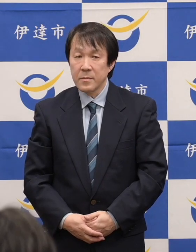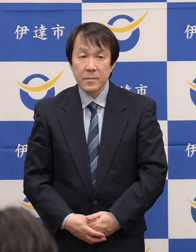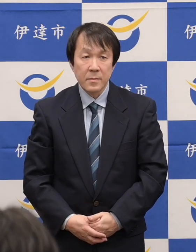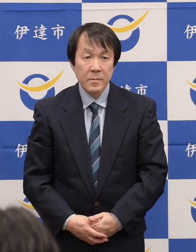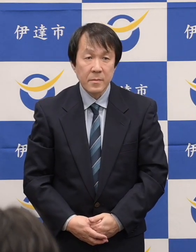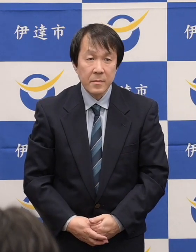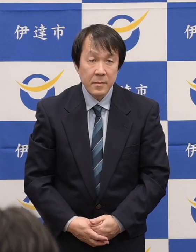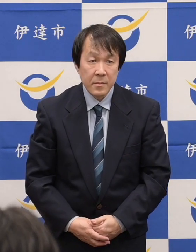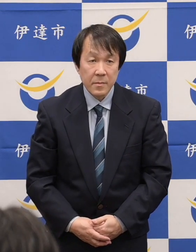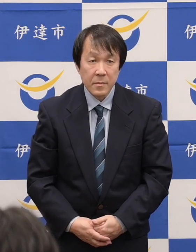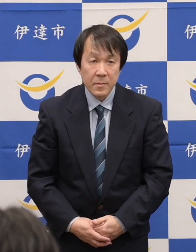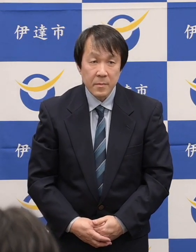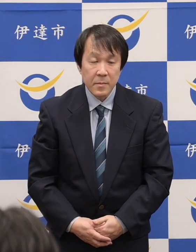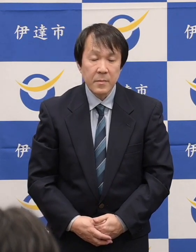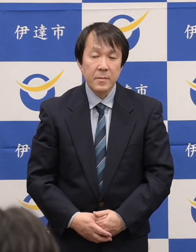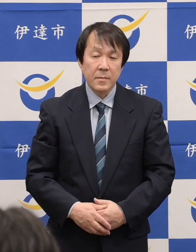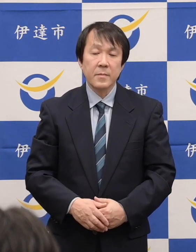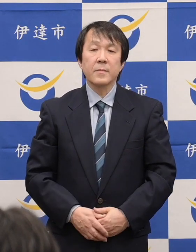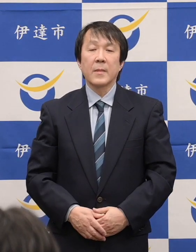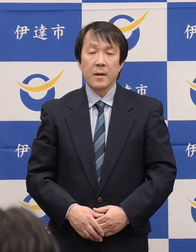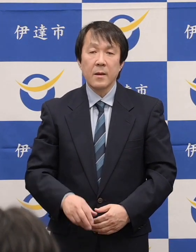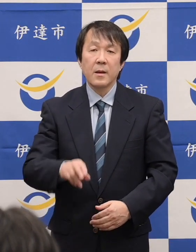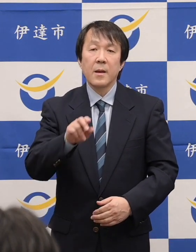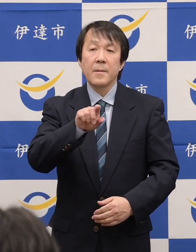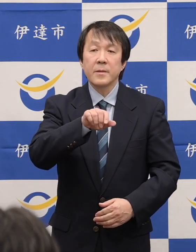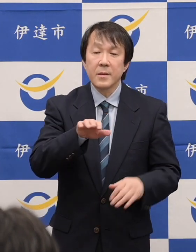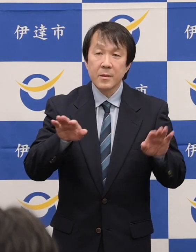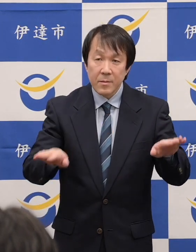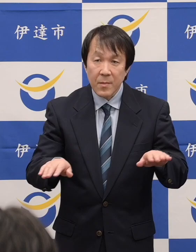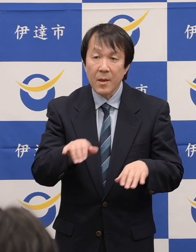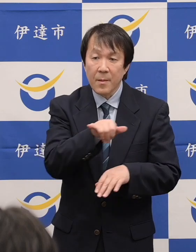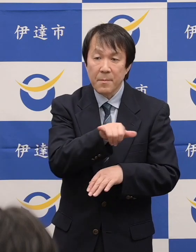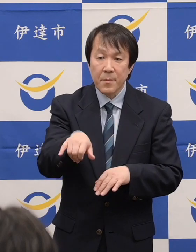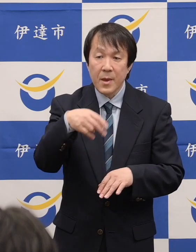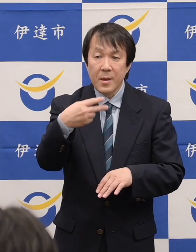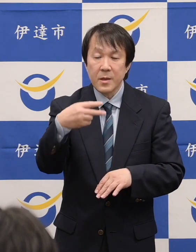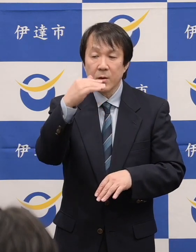すみません、何の相談です か。紅工事に関する。